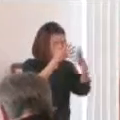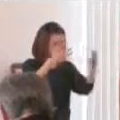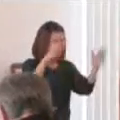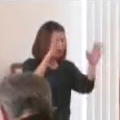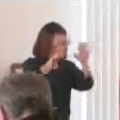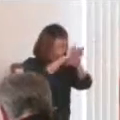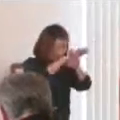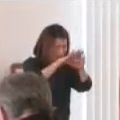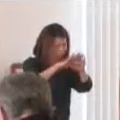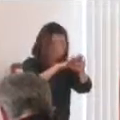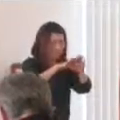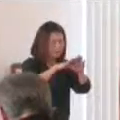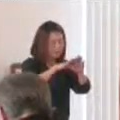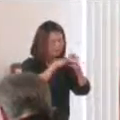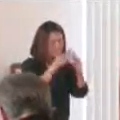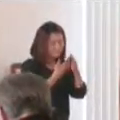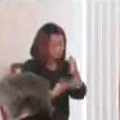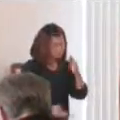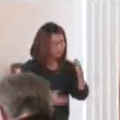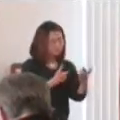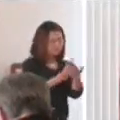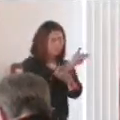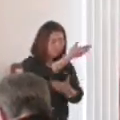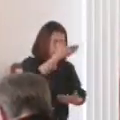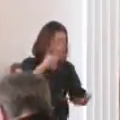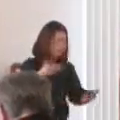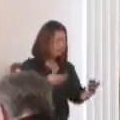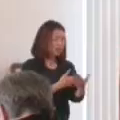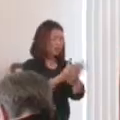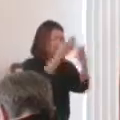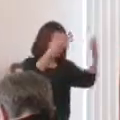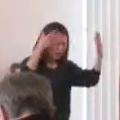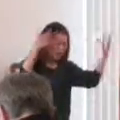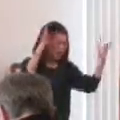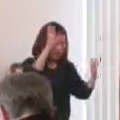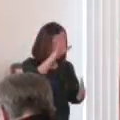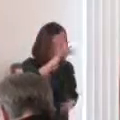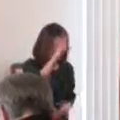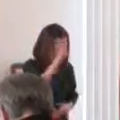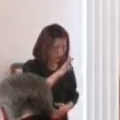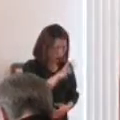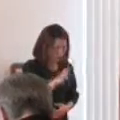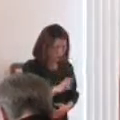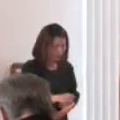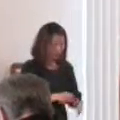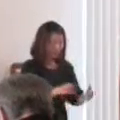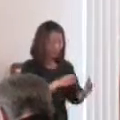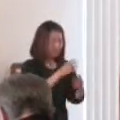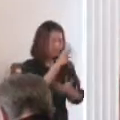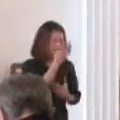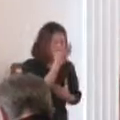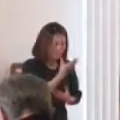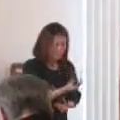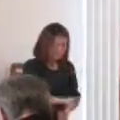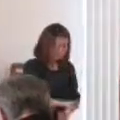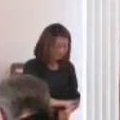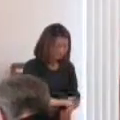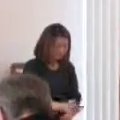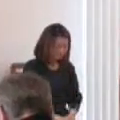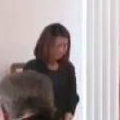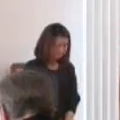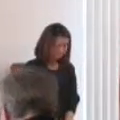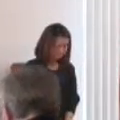る神の親しき交わりと慰めが一度の目に豊かに限りなくありますように。アーメン。